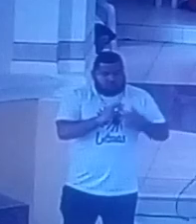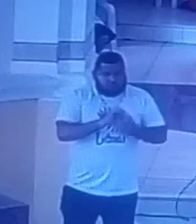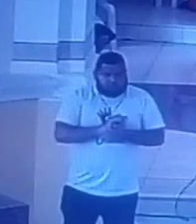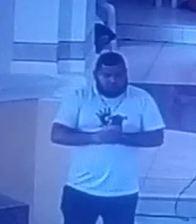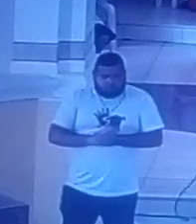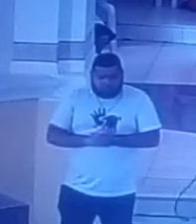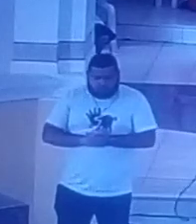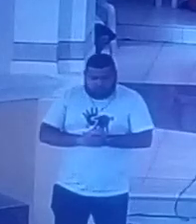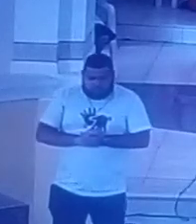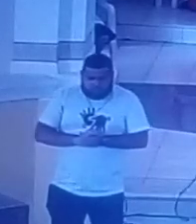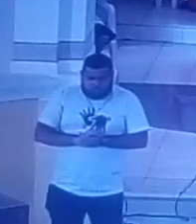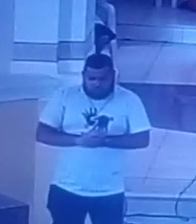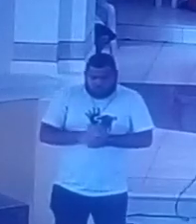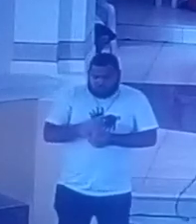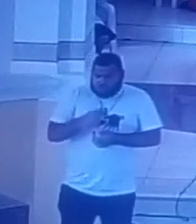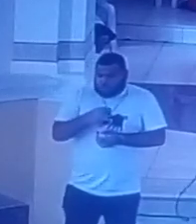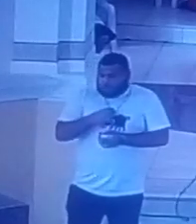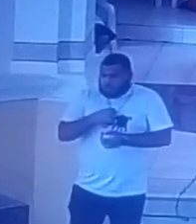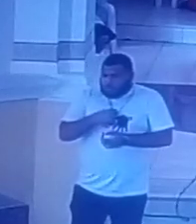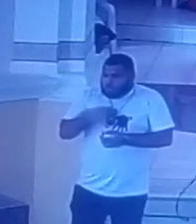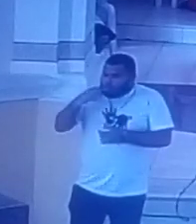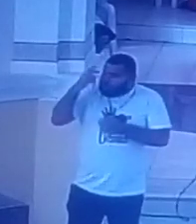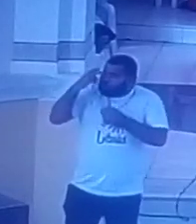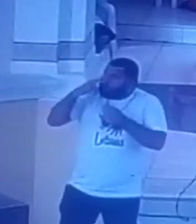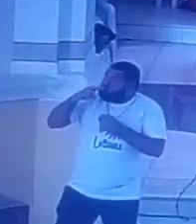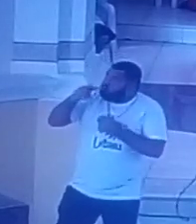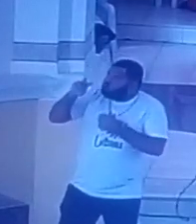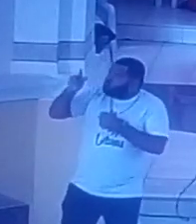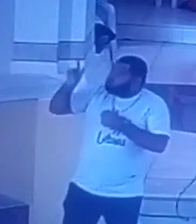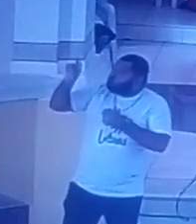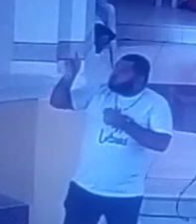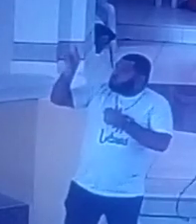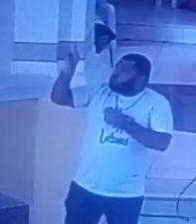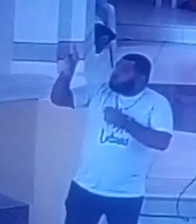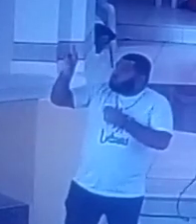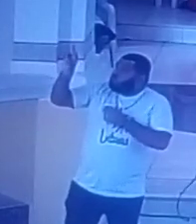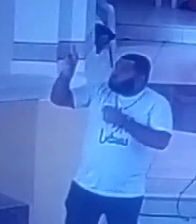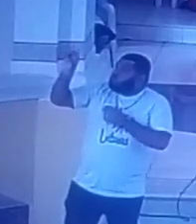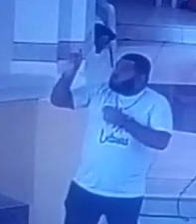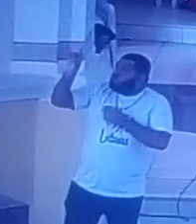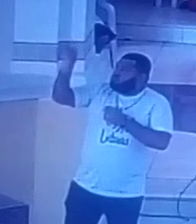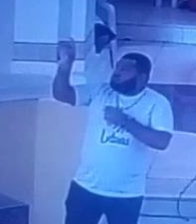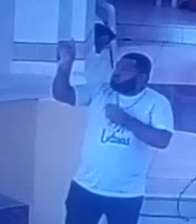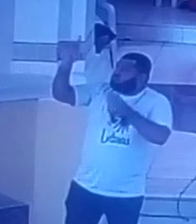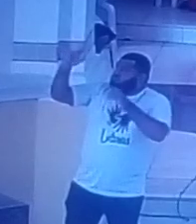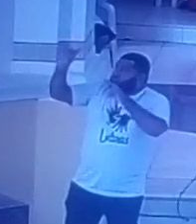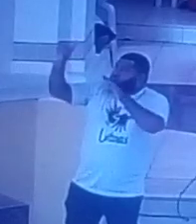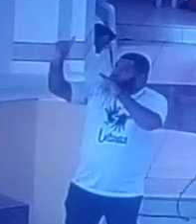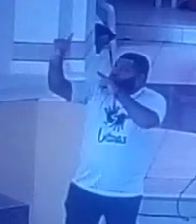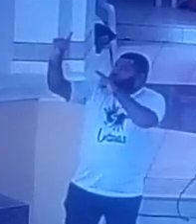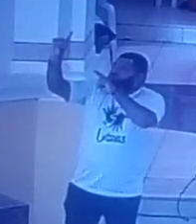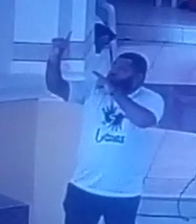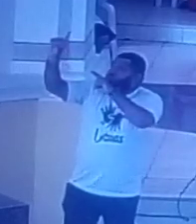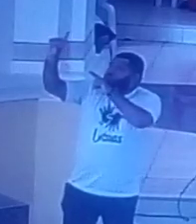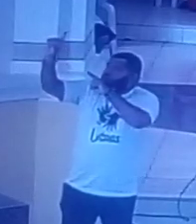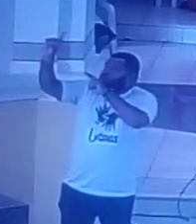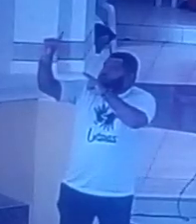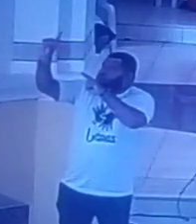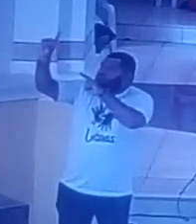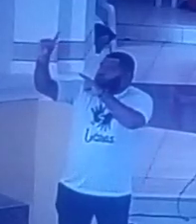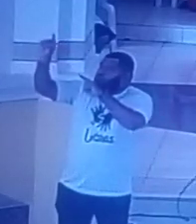piedade eu levanto os meus olhos para vós que